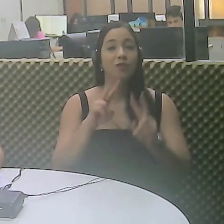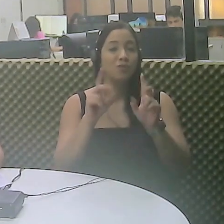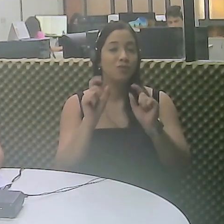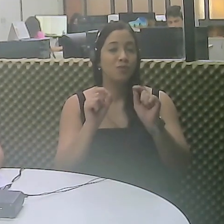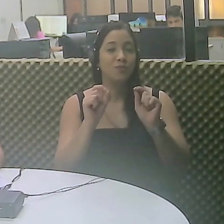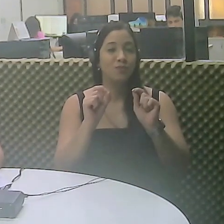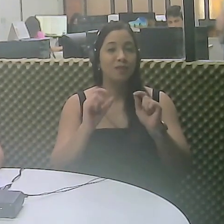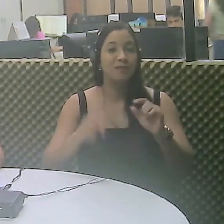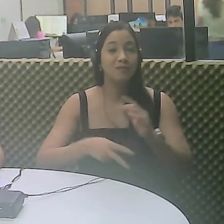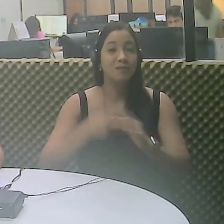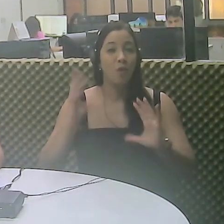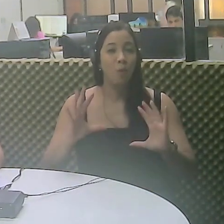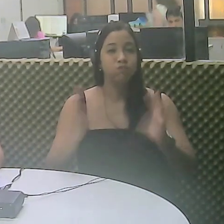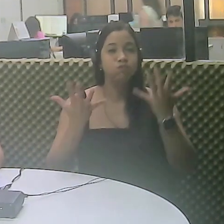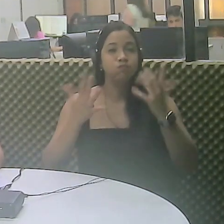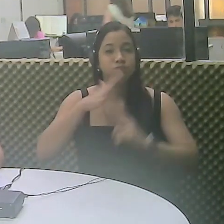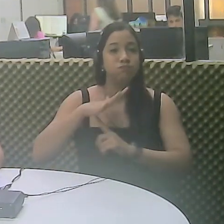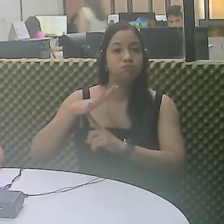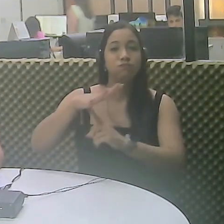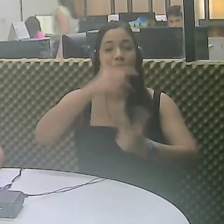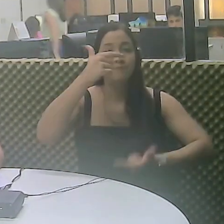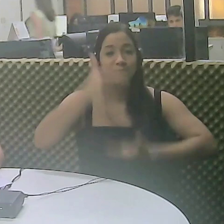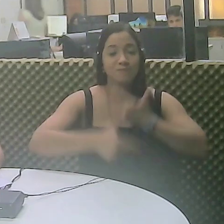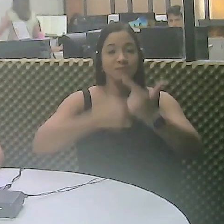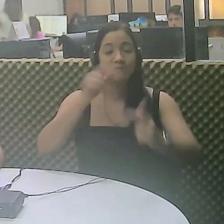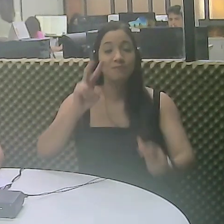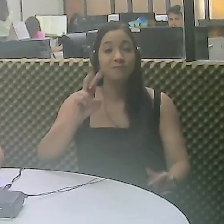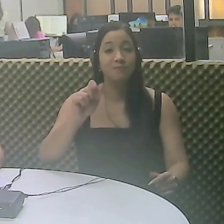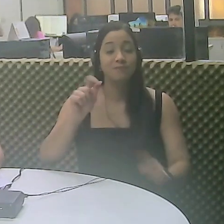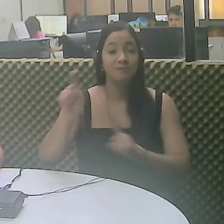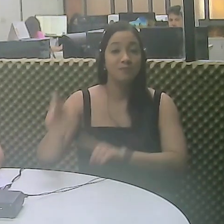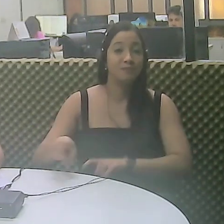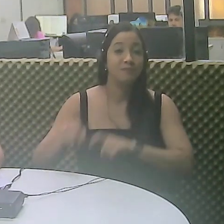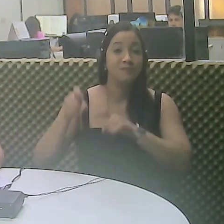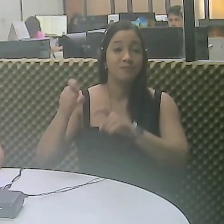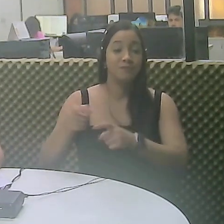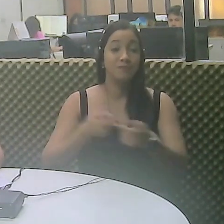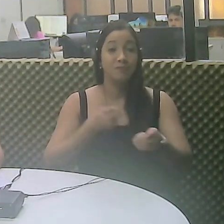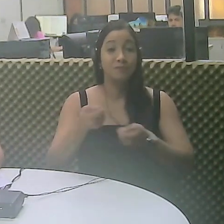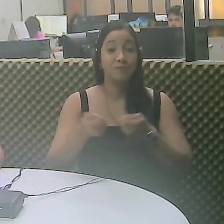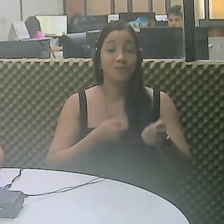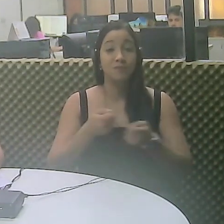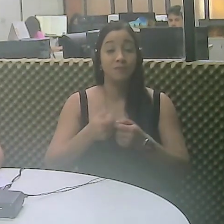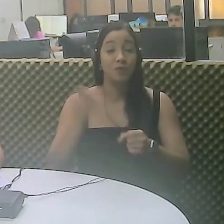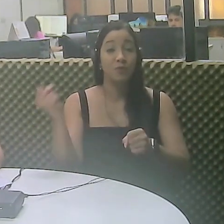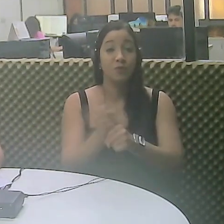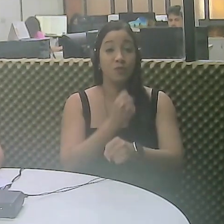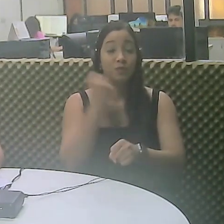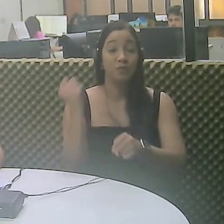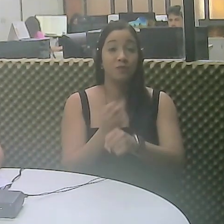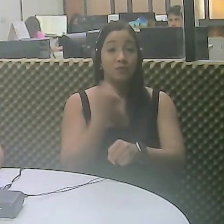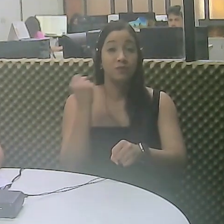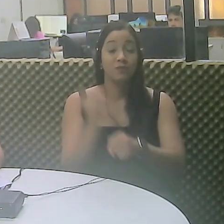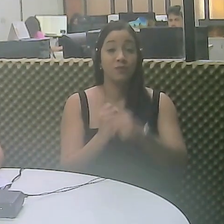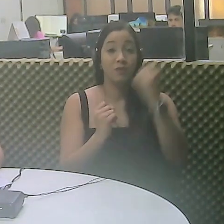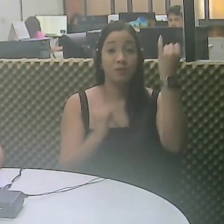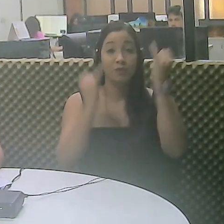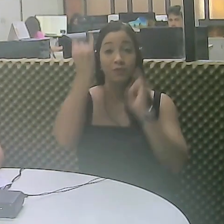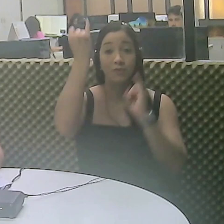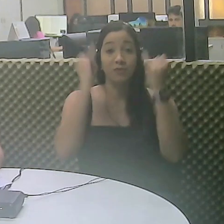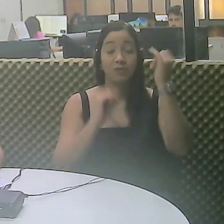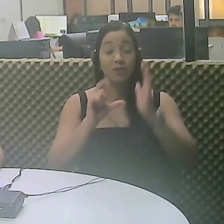do segundo mega feirão de empregos. São vagas no agronegócio, comércio, construção civil,